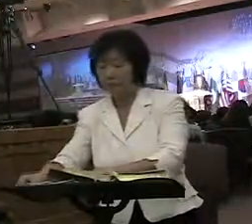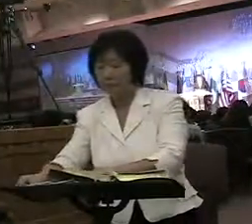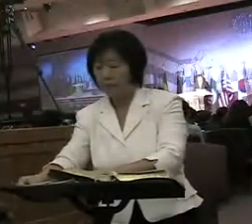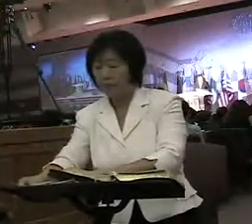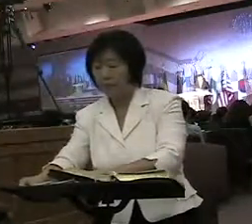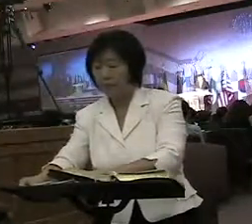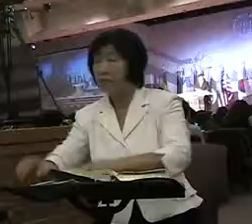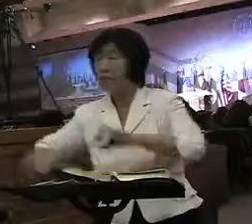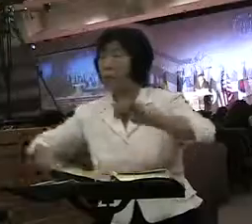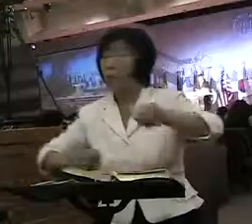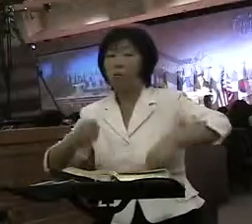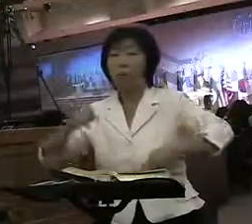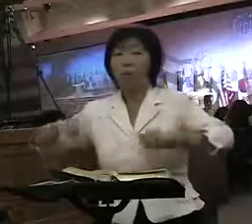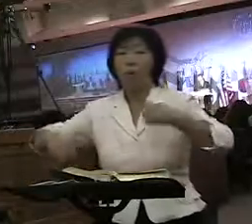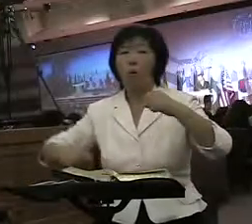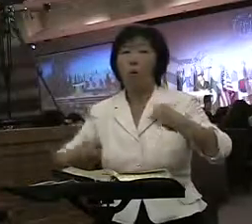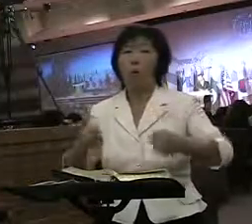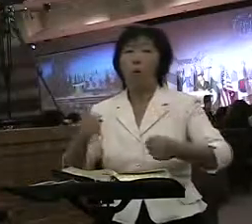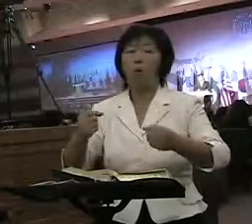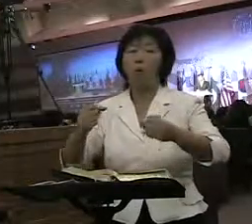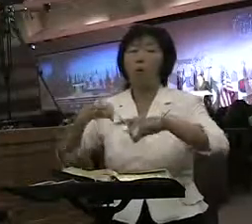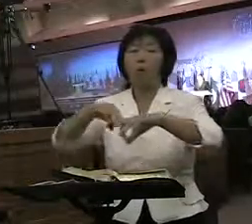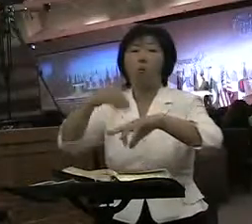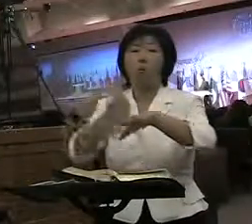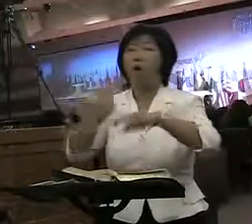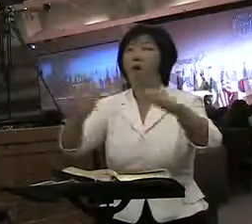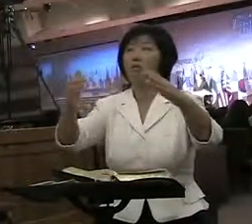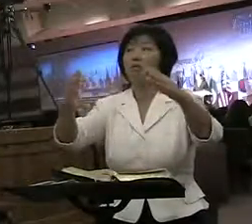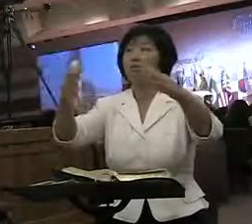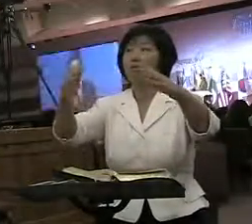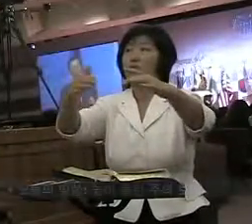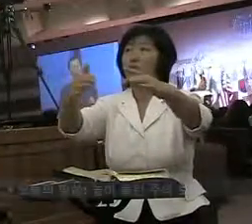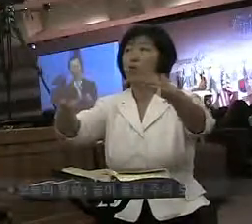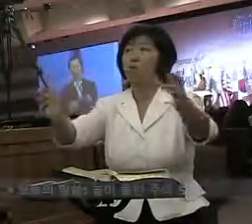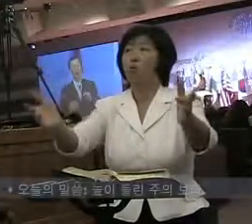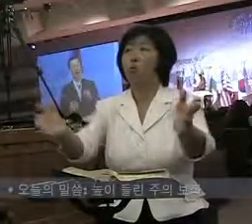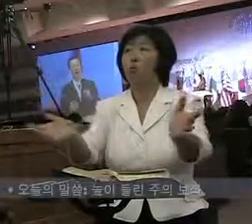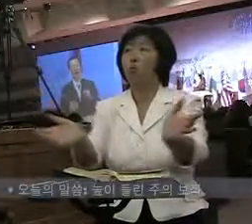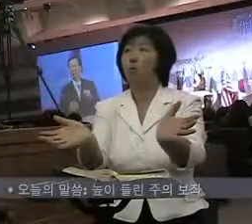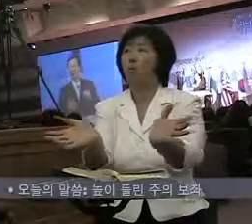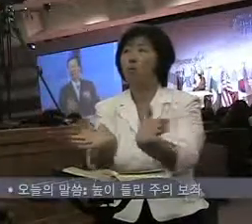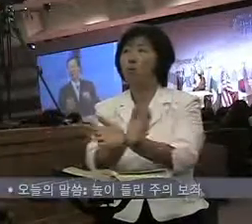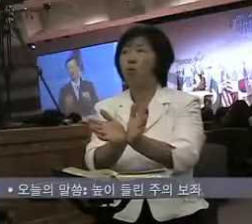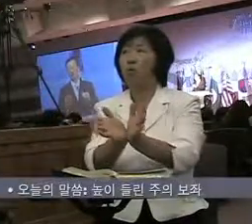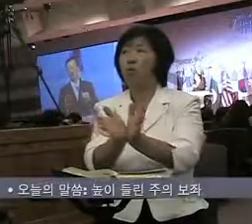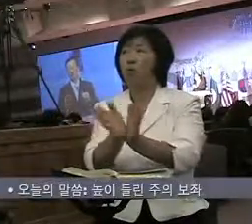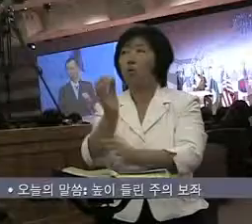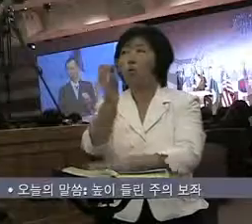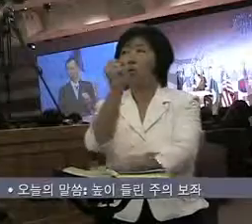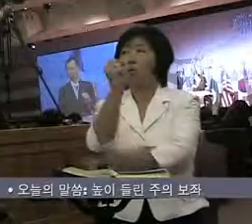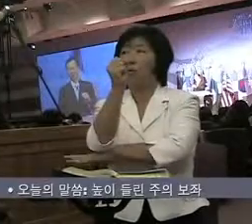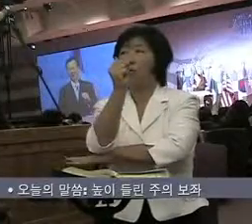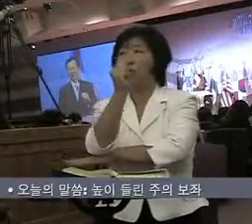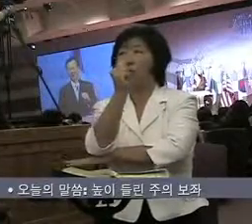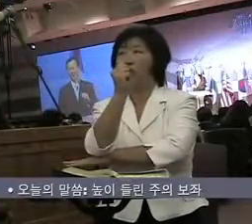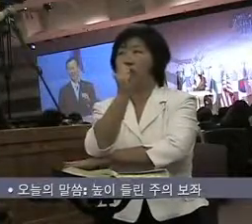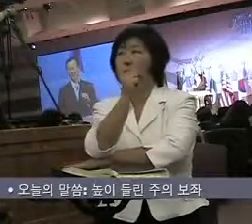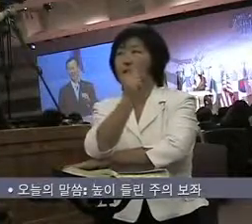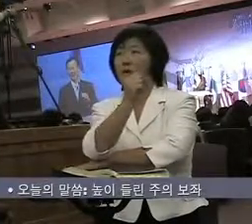여러분, 동물 왕국을 우리가 보더라면은 그 동물들의 본능의 엄청난 파워를 볼 수